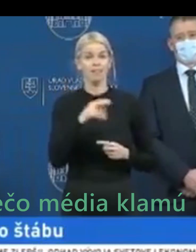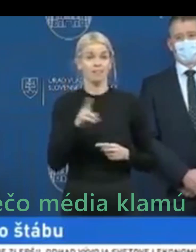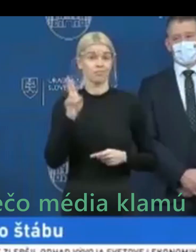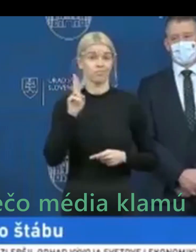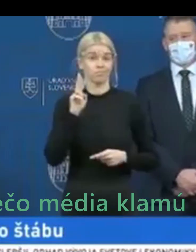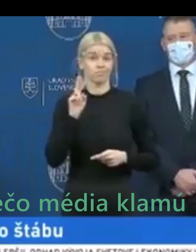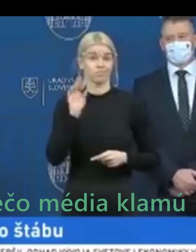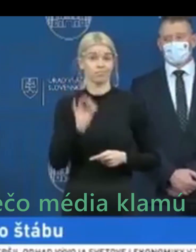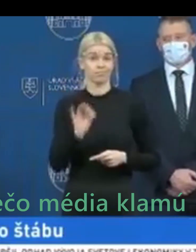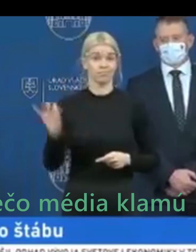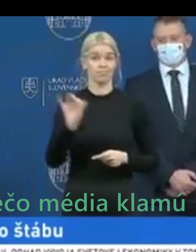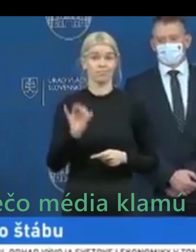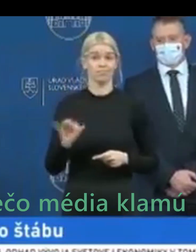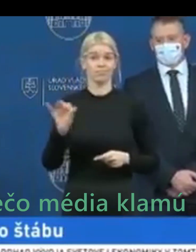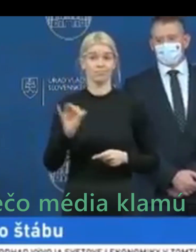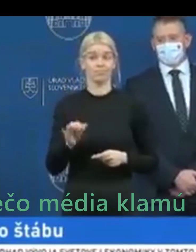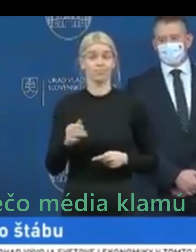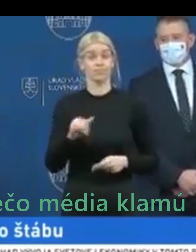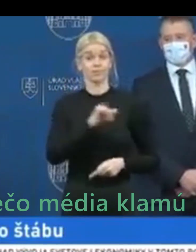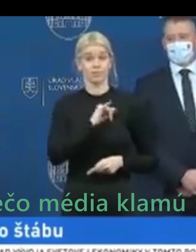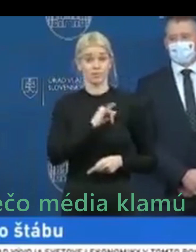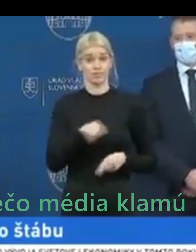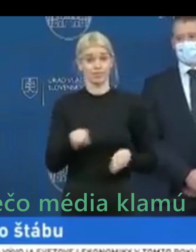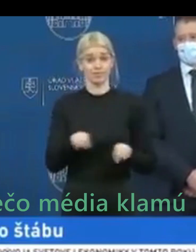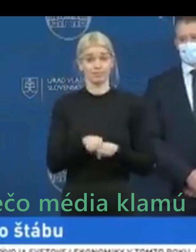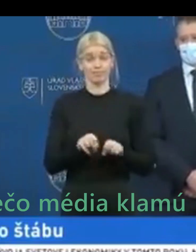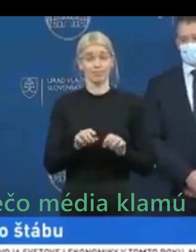nad takýmto spôsobom testovania?